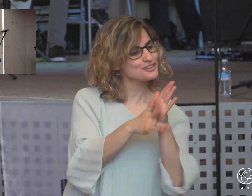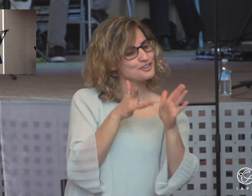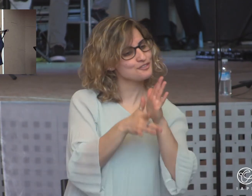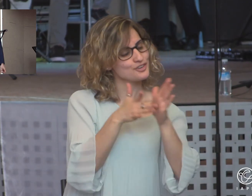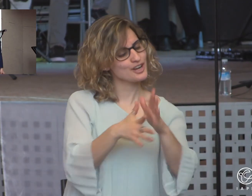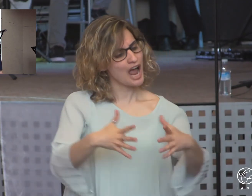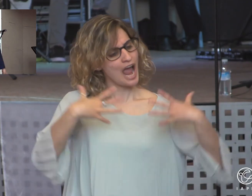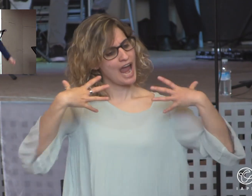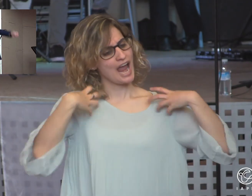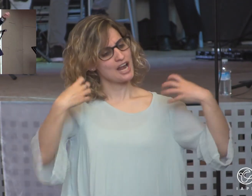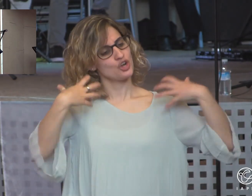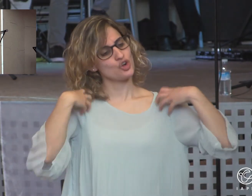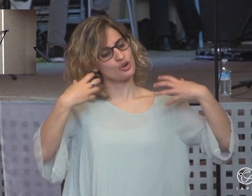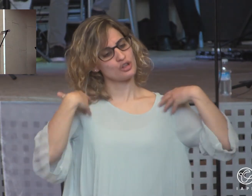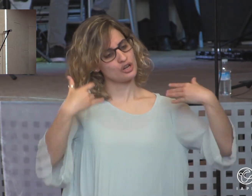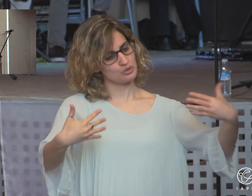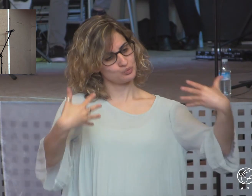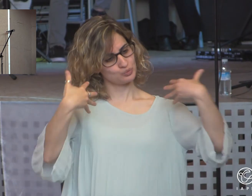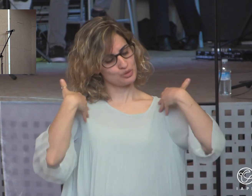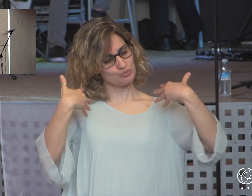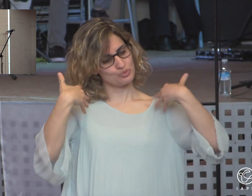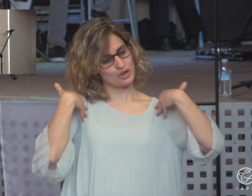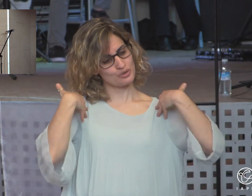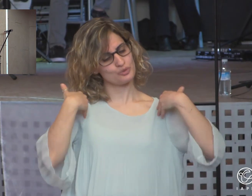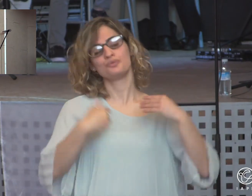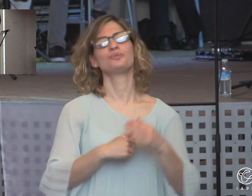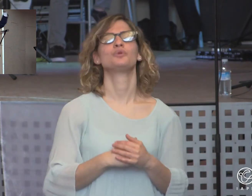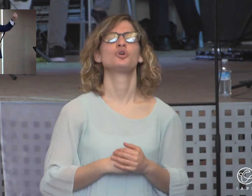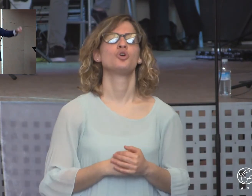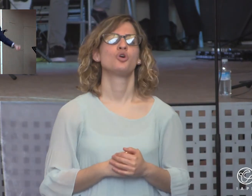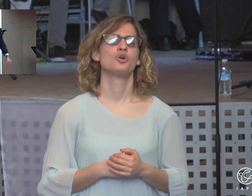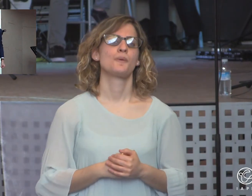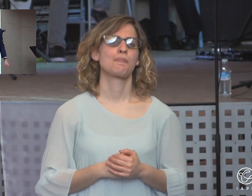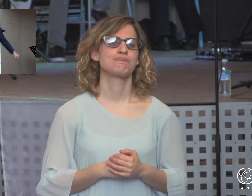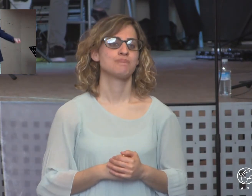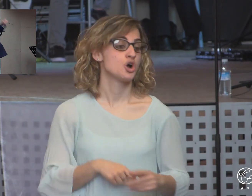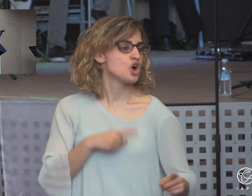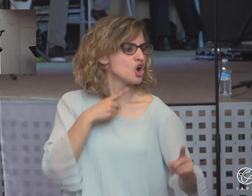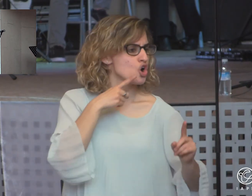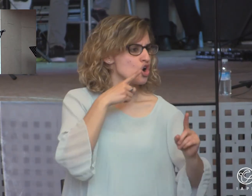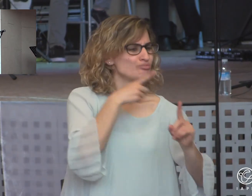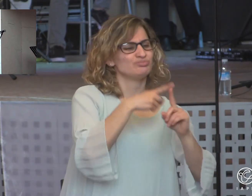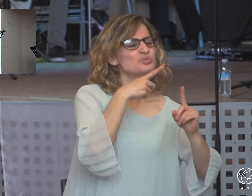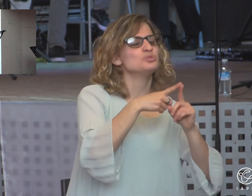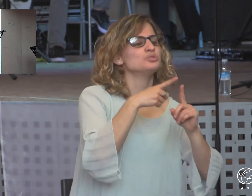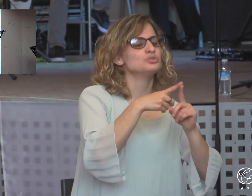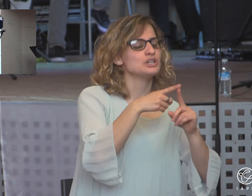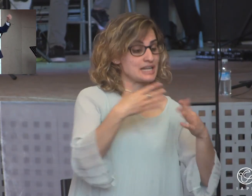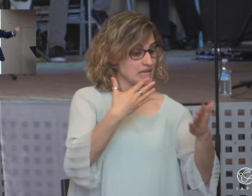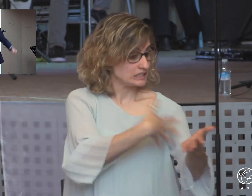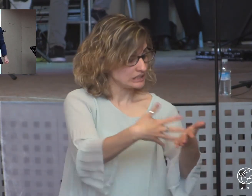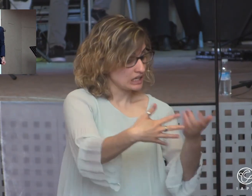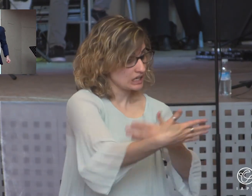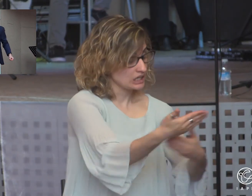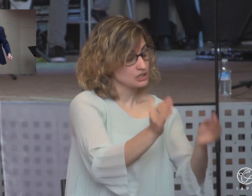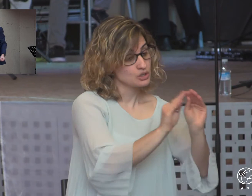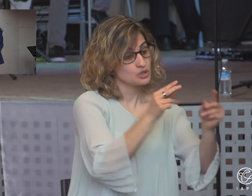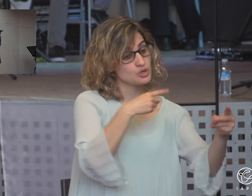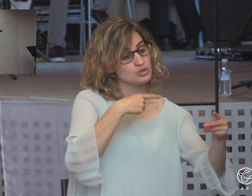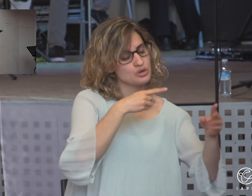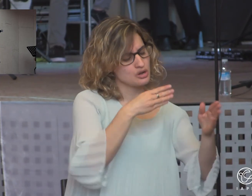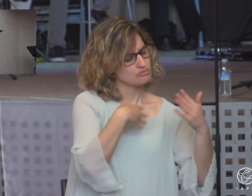la sangre servía para poder pintar los dinteles y que el